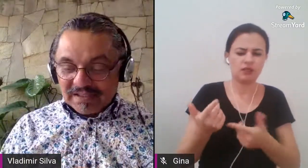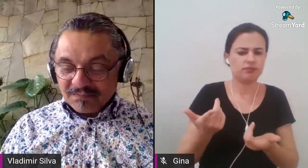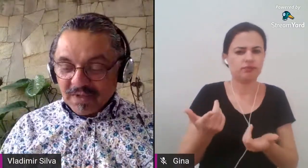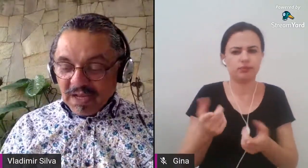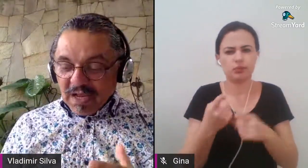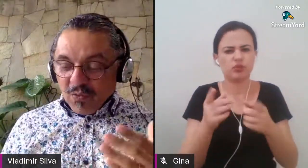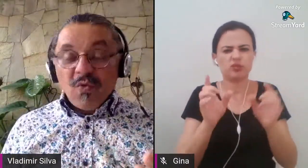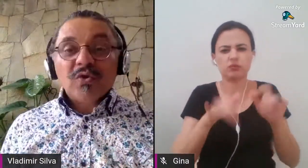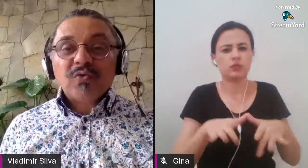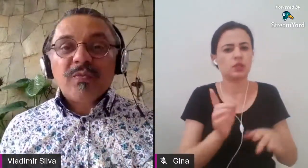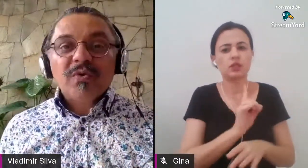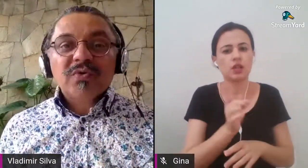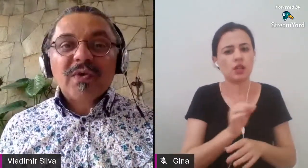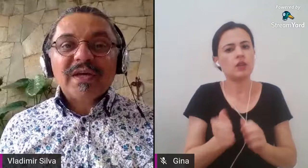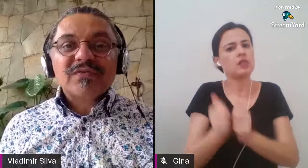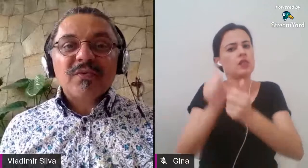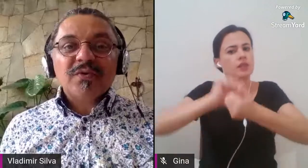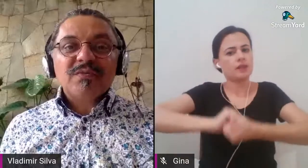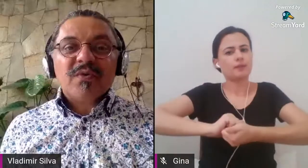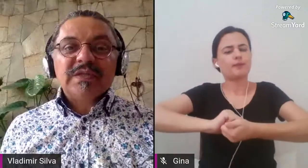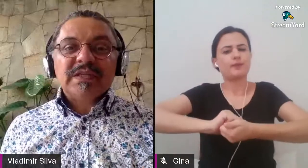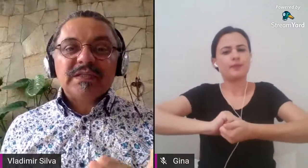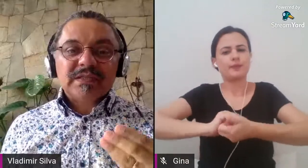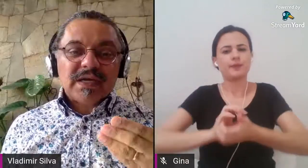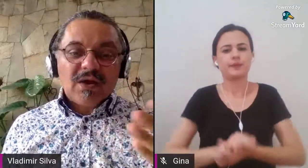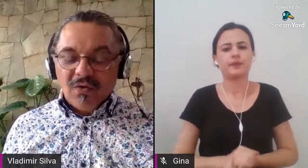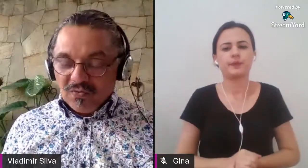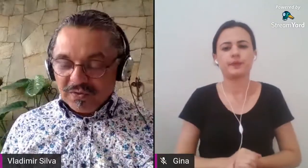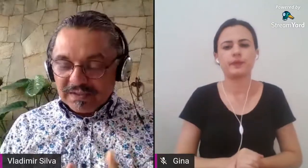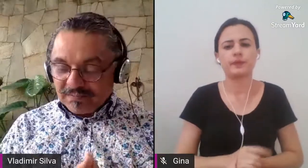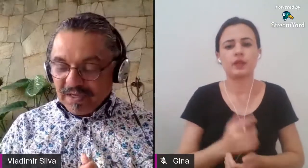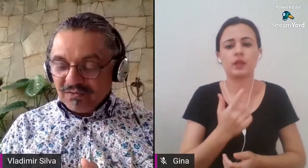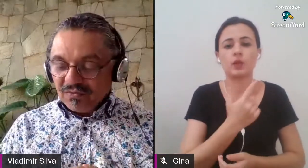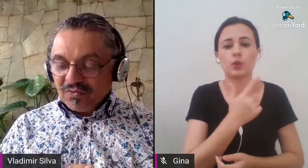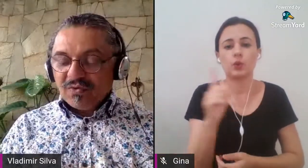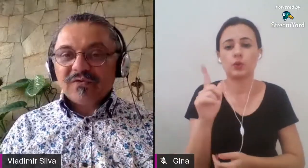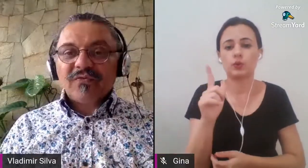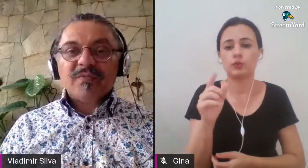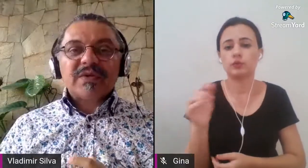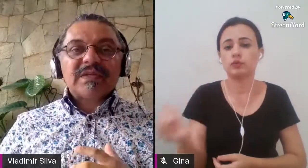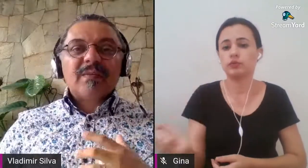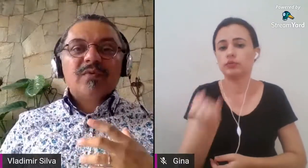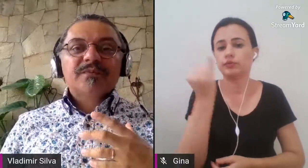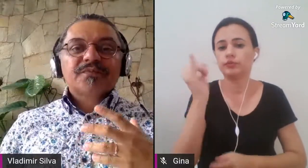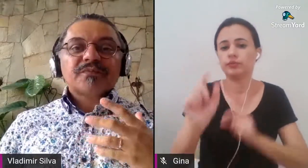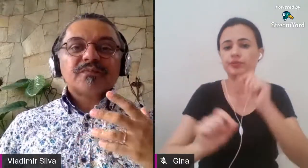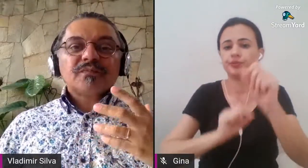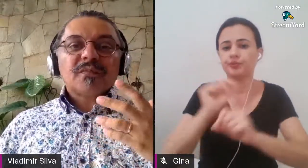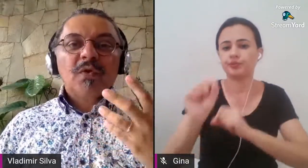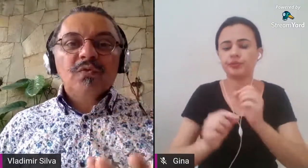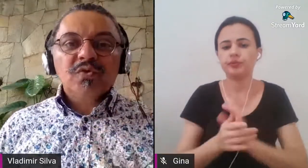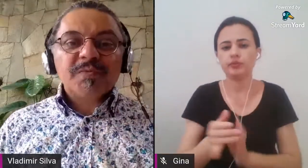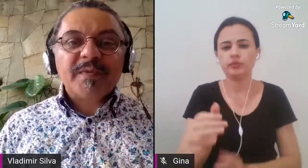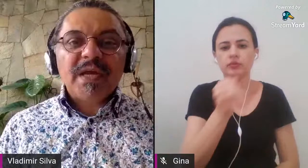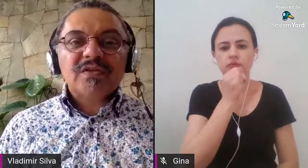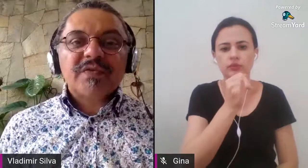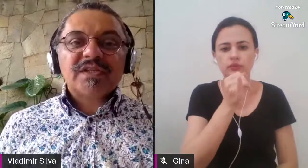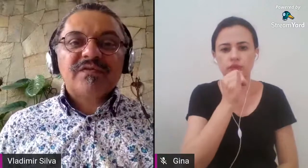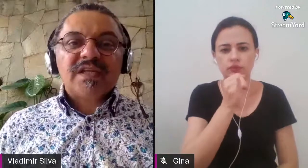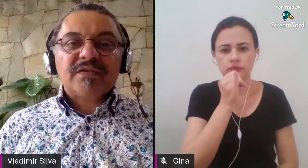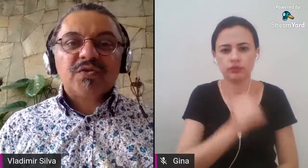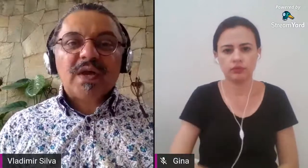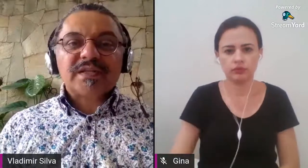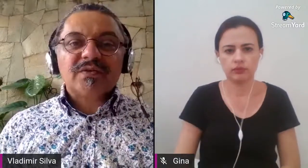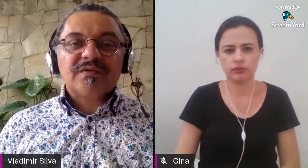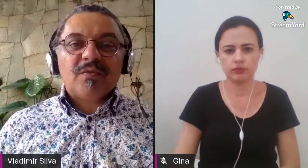de atividades. Um outro ponto que eu acho que foi muito importante ao longo desse período todo foi, por exemplo, um dos